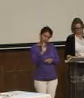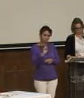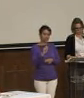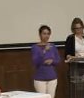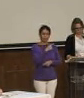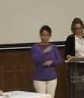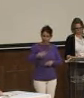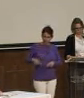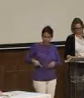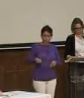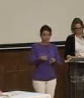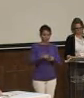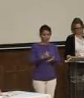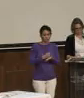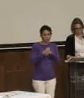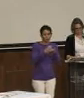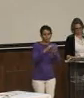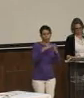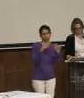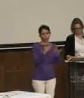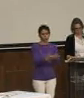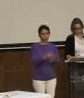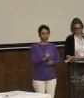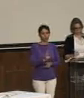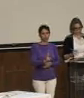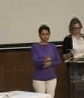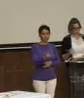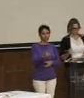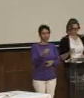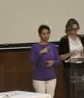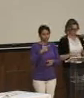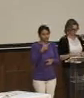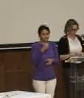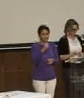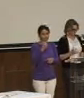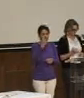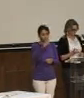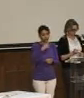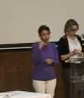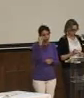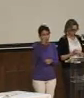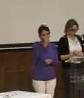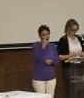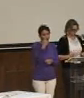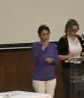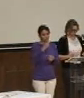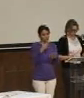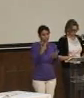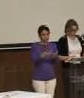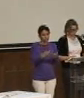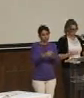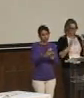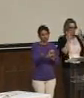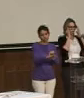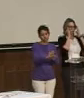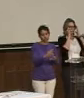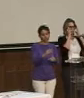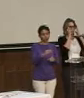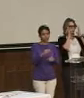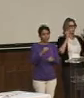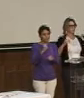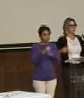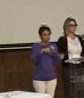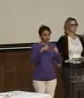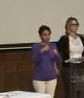da Fundação de Apoio à Escola, e sempre dando 20 horas de aula em média por ano. Depois que eu assumi a